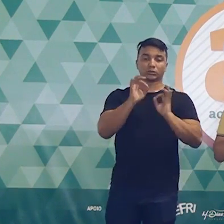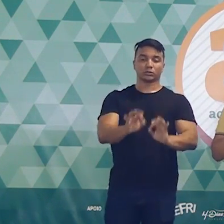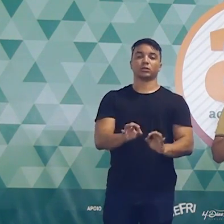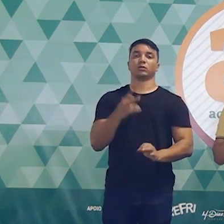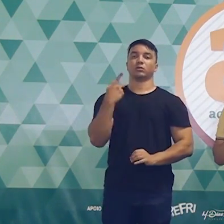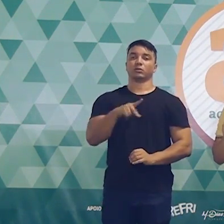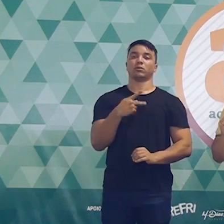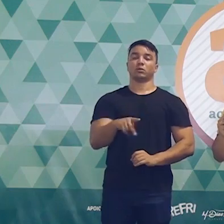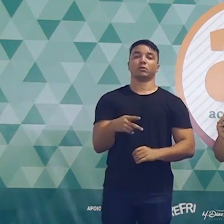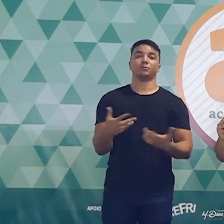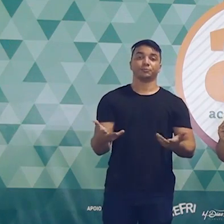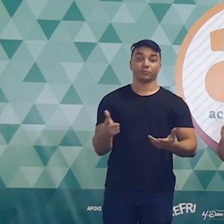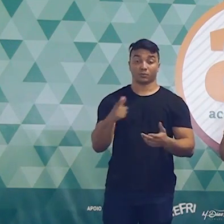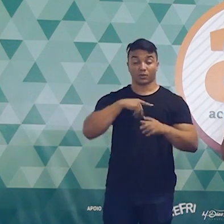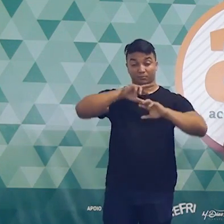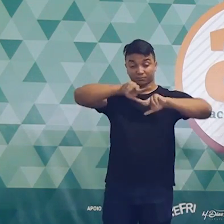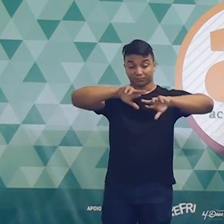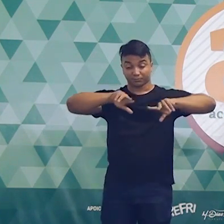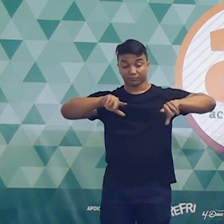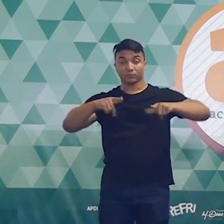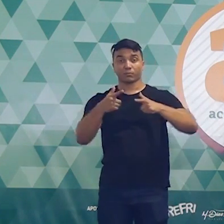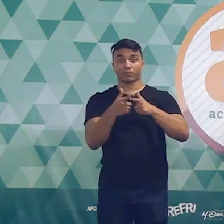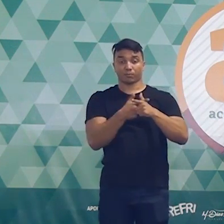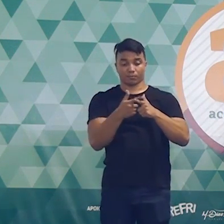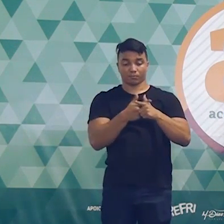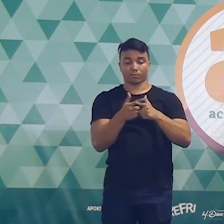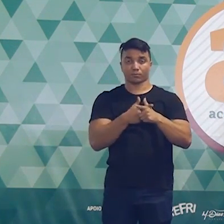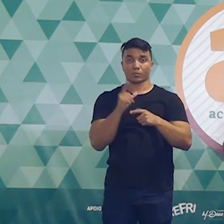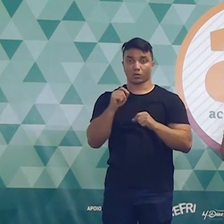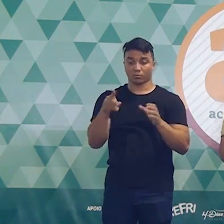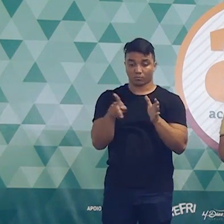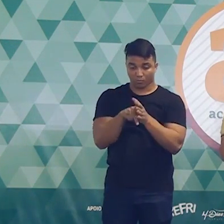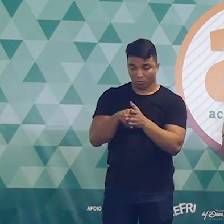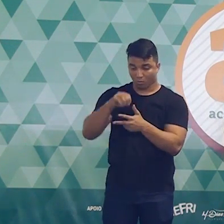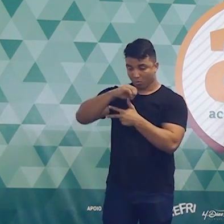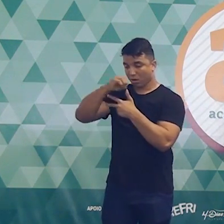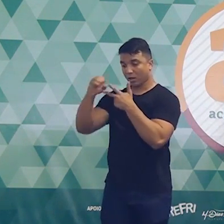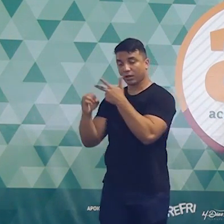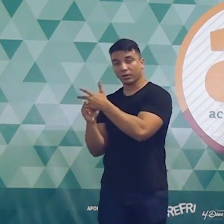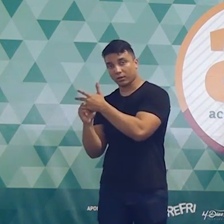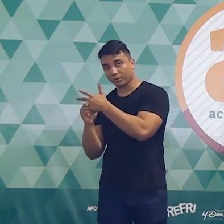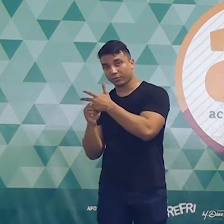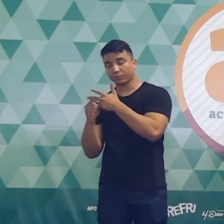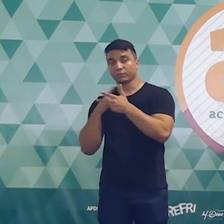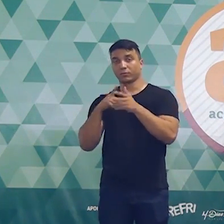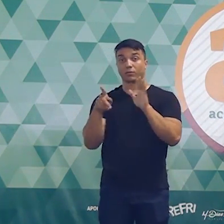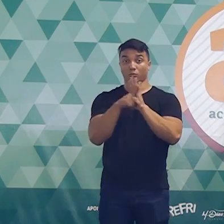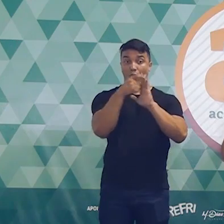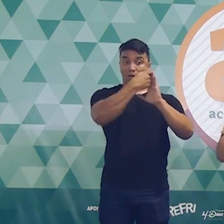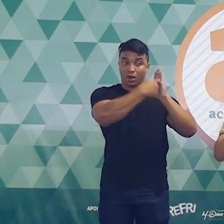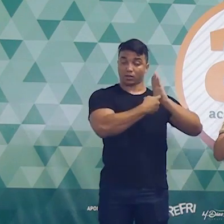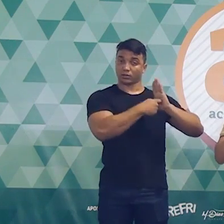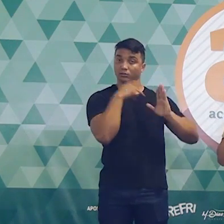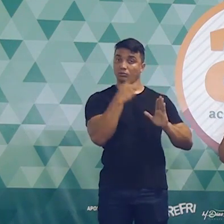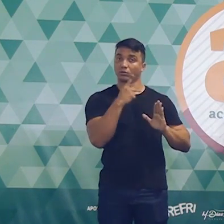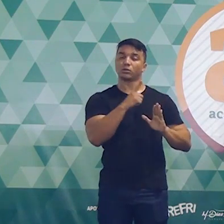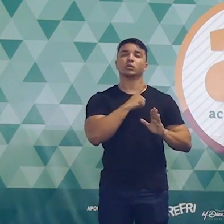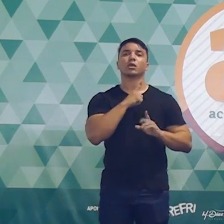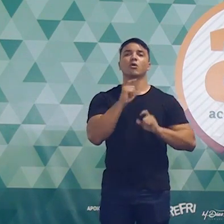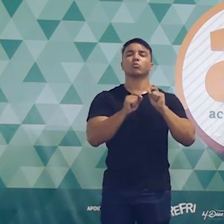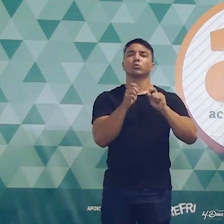garantias. Muitos dos problemas que envolvem o Enem, muitos dos problemas que envolvem a redação do Enem